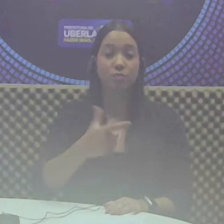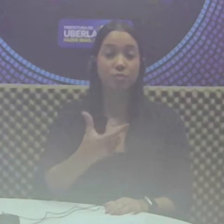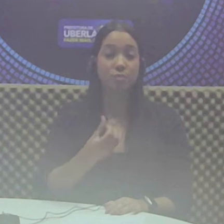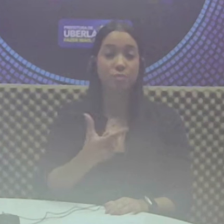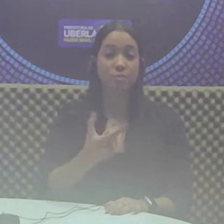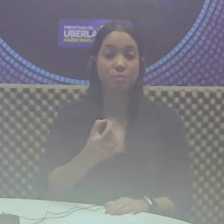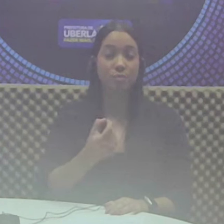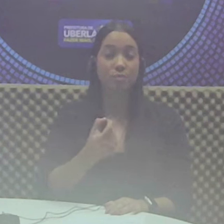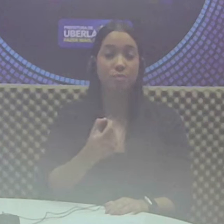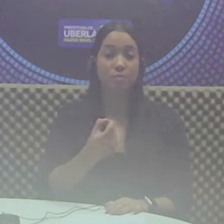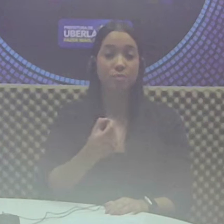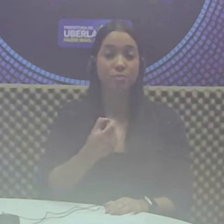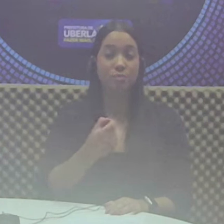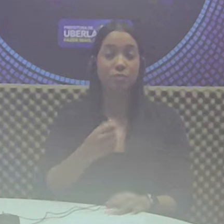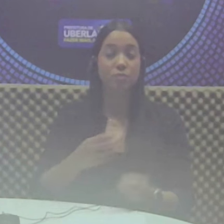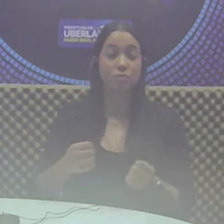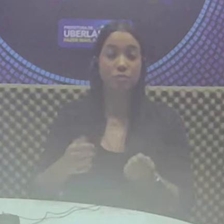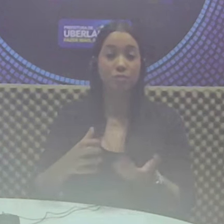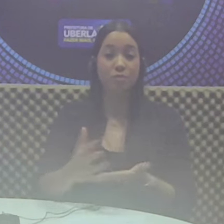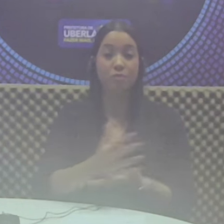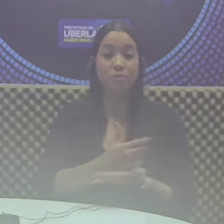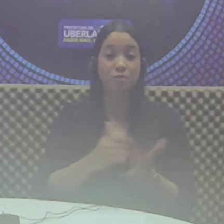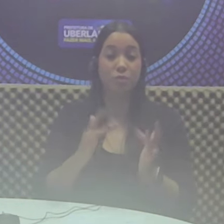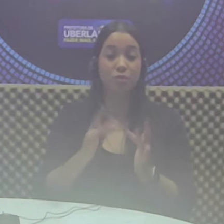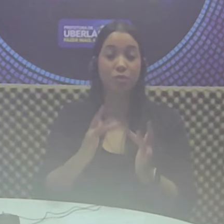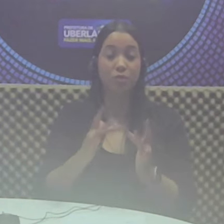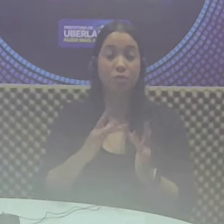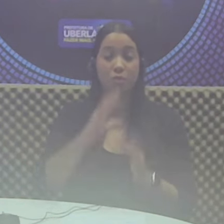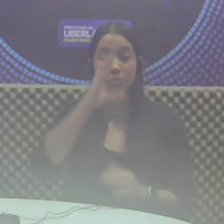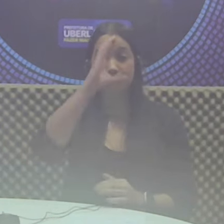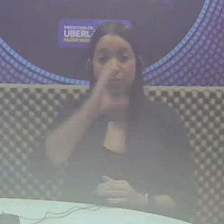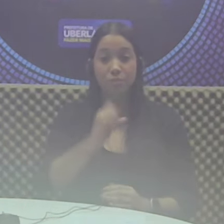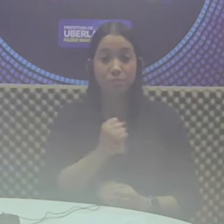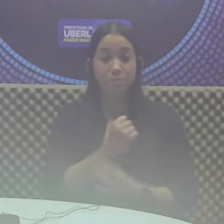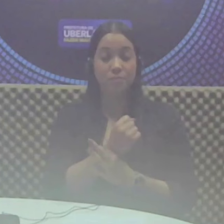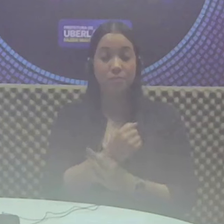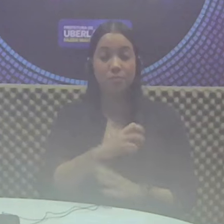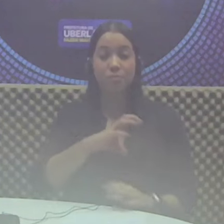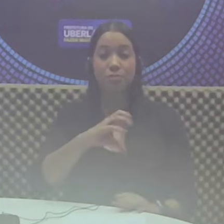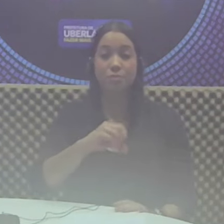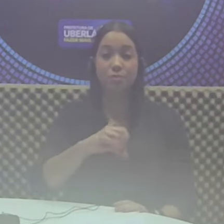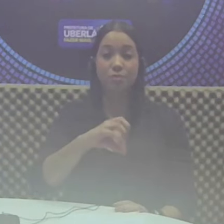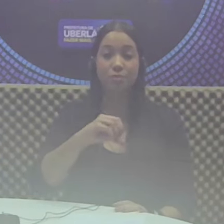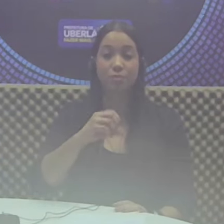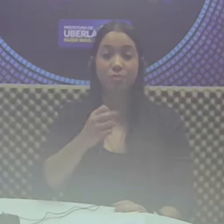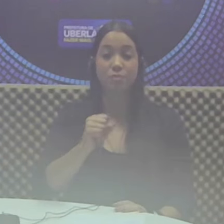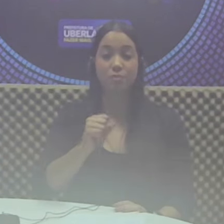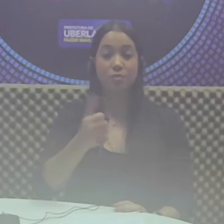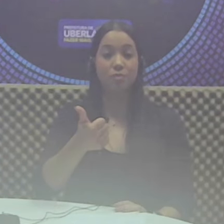3239-2620. E para recolher doações, entre em contato com a Defesa Civil.